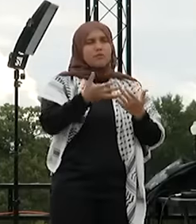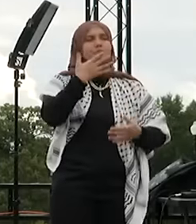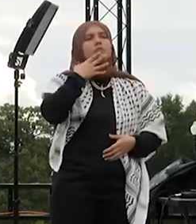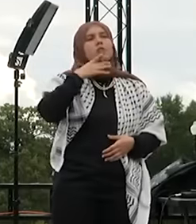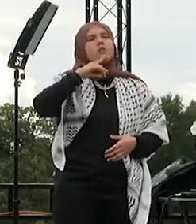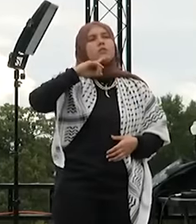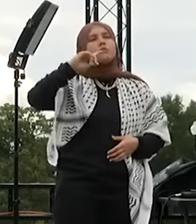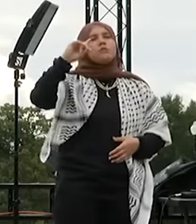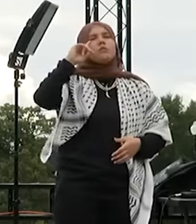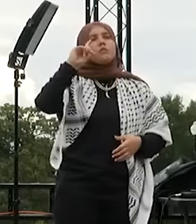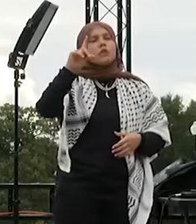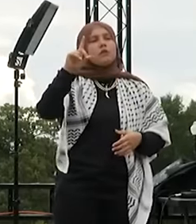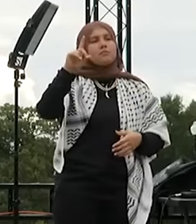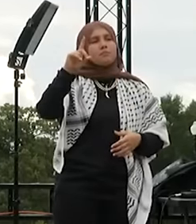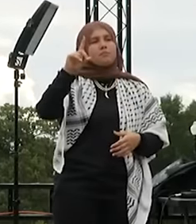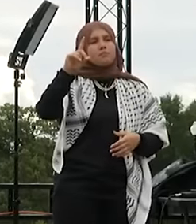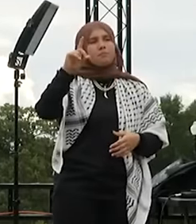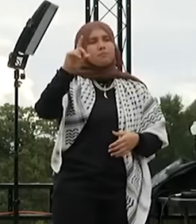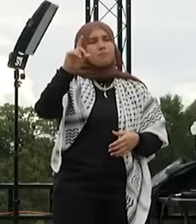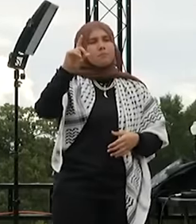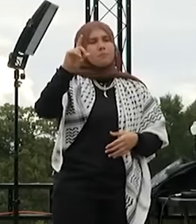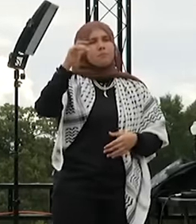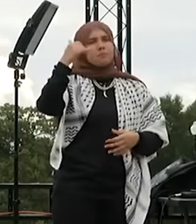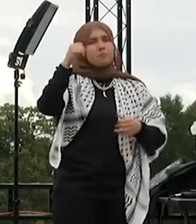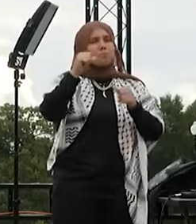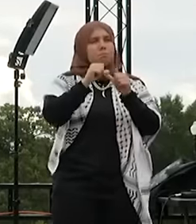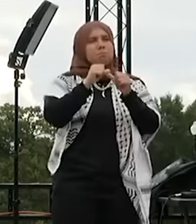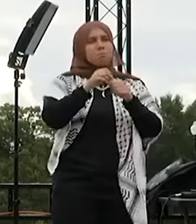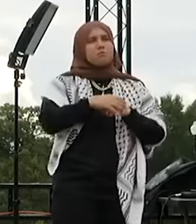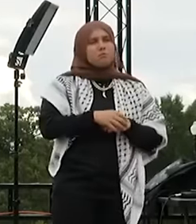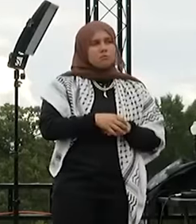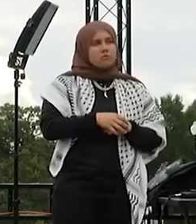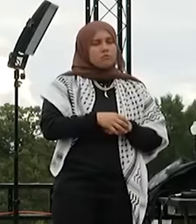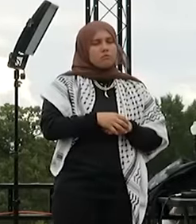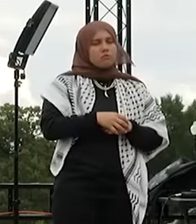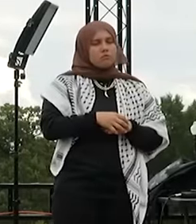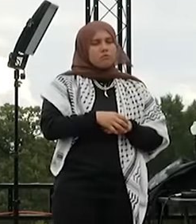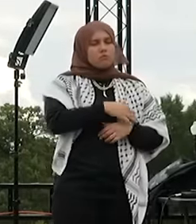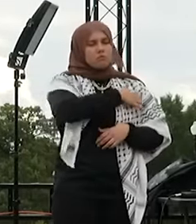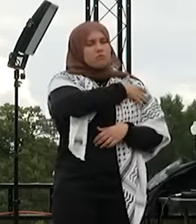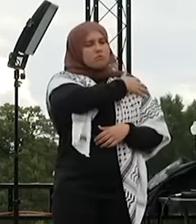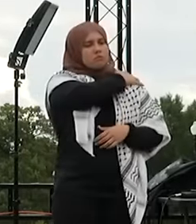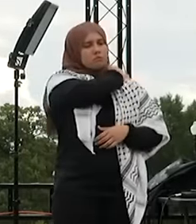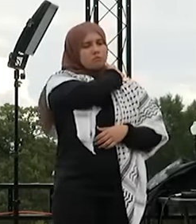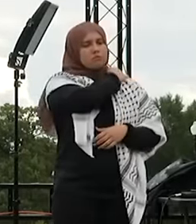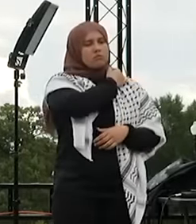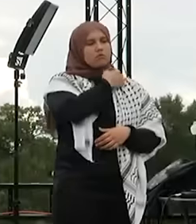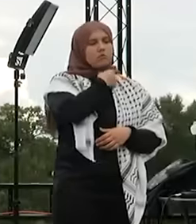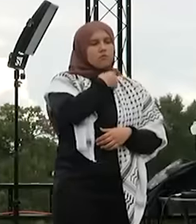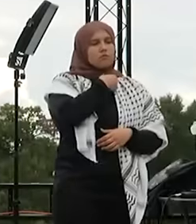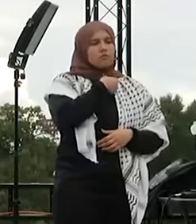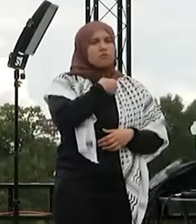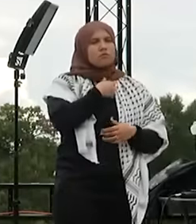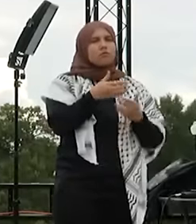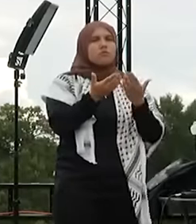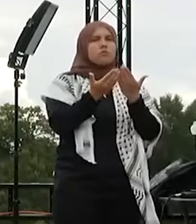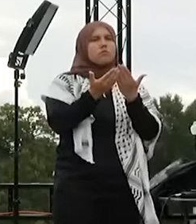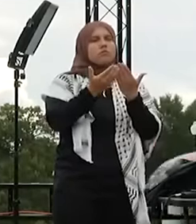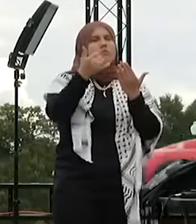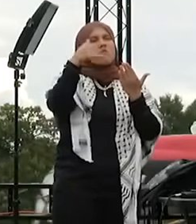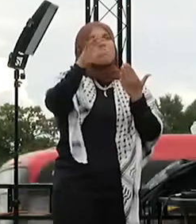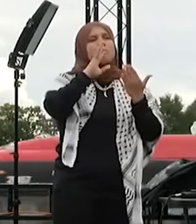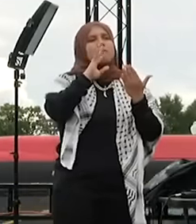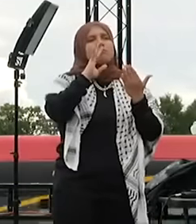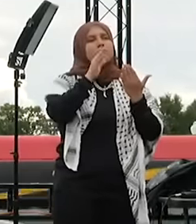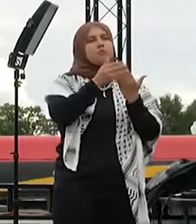الحمد لله رب العالمين والصلاة والسلام على رسوله الكريم وعلى آله وصحبه أجمعين. ربنا لا تؤاخذنا إن نسينا